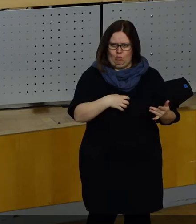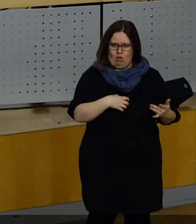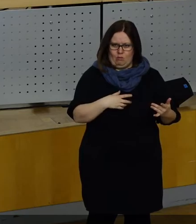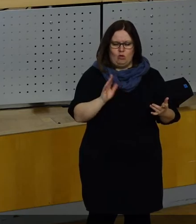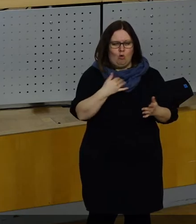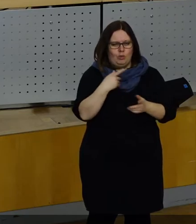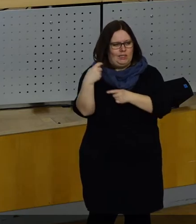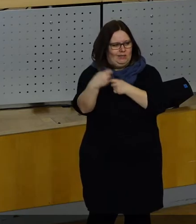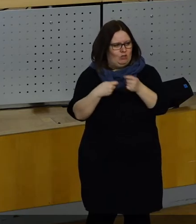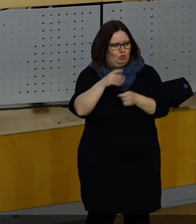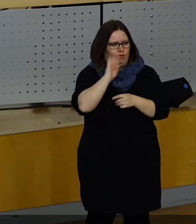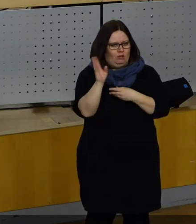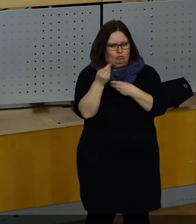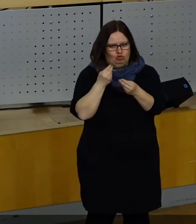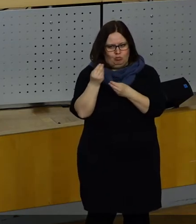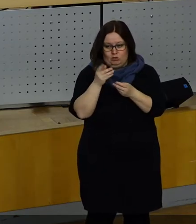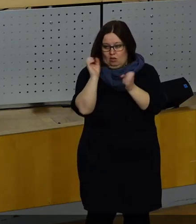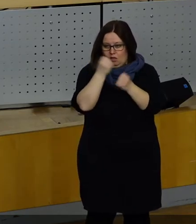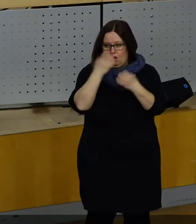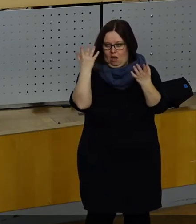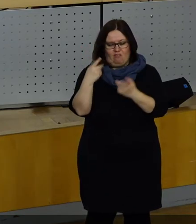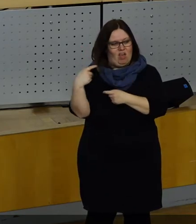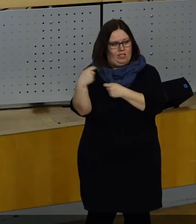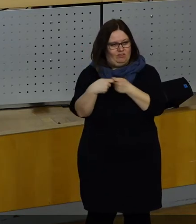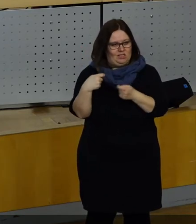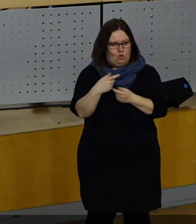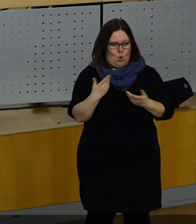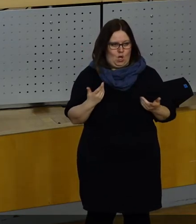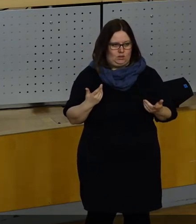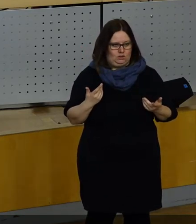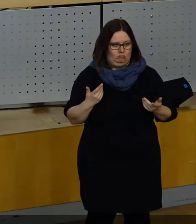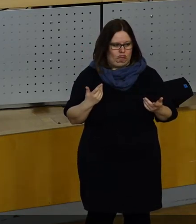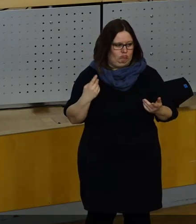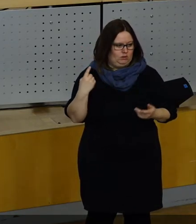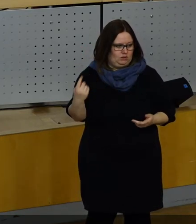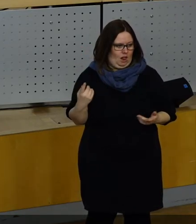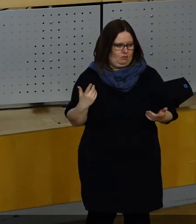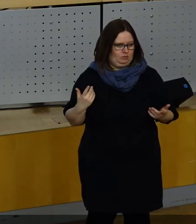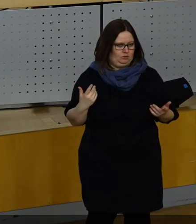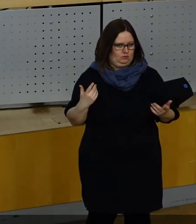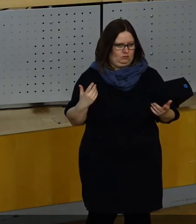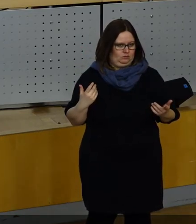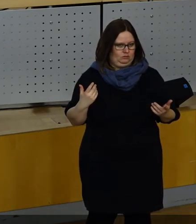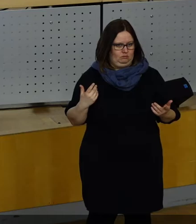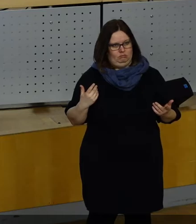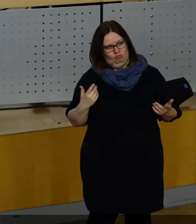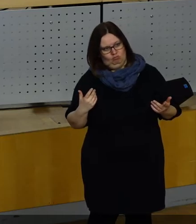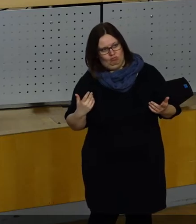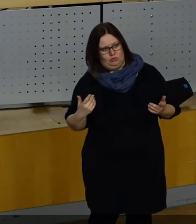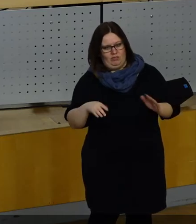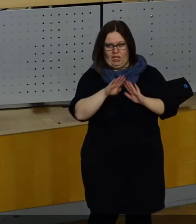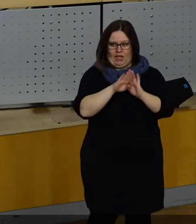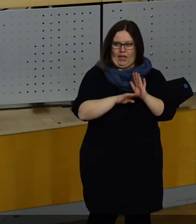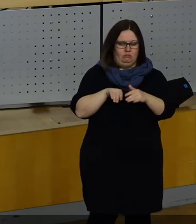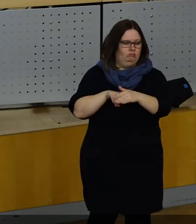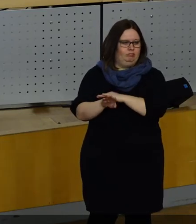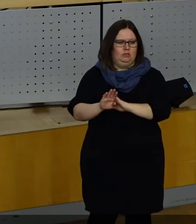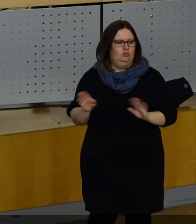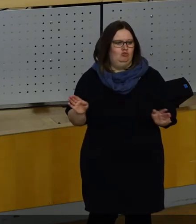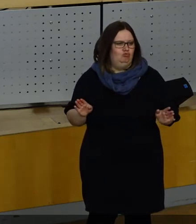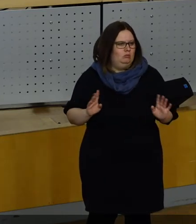mit Investoren im Gespräch, selbstverständlich. Denn Investoren, die fliehen nicht, wenn Regeln herrschen, die für alle